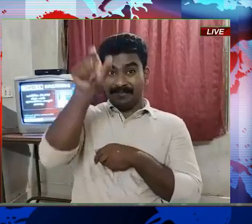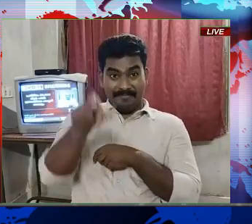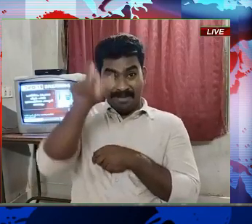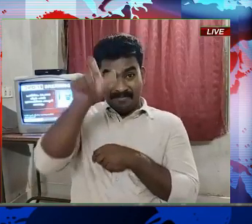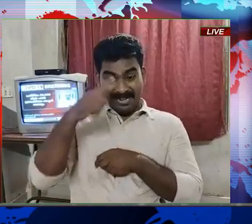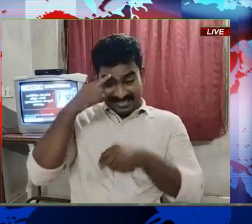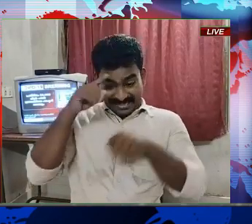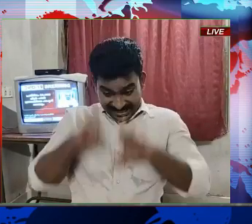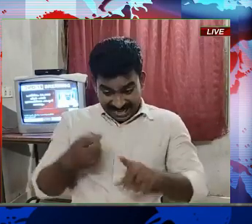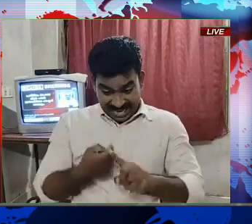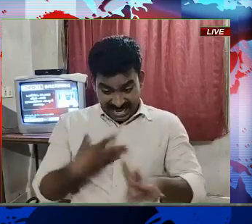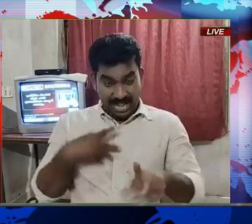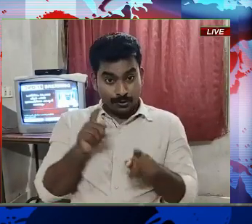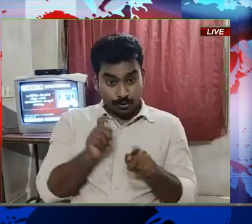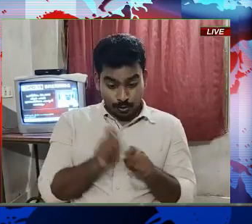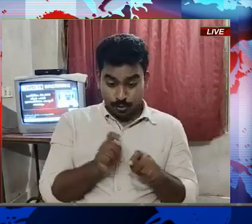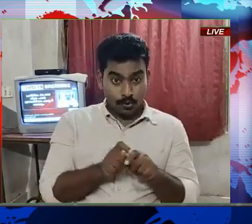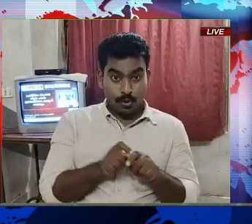രജിസ്ട്രേഷൻ